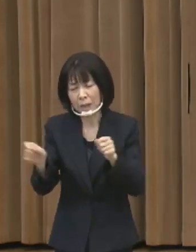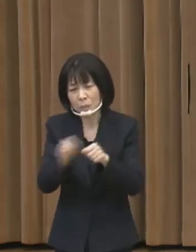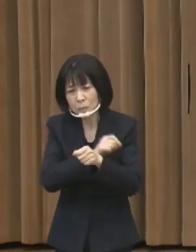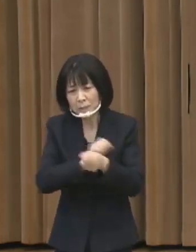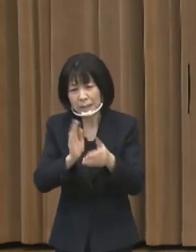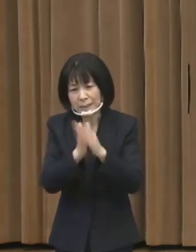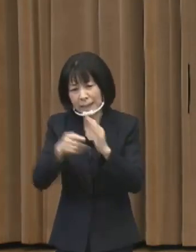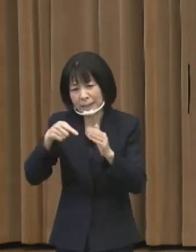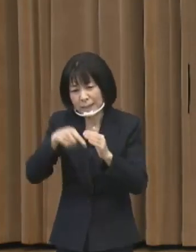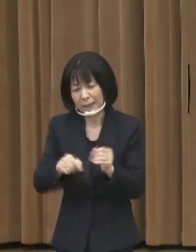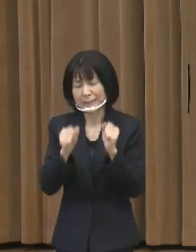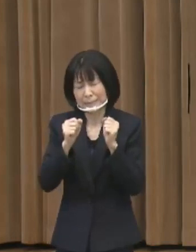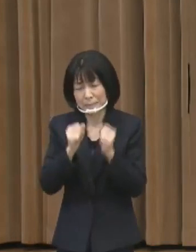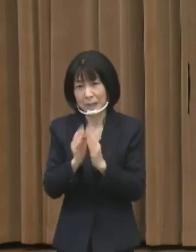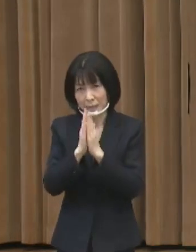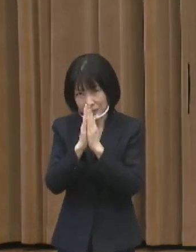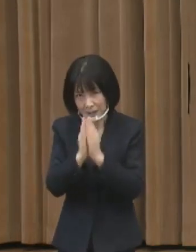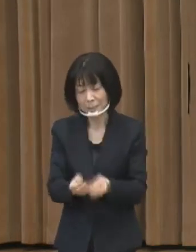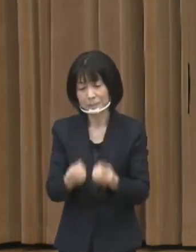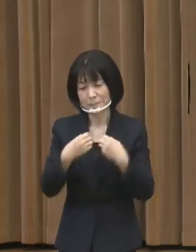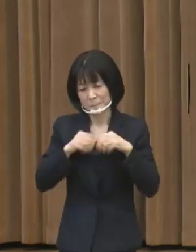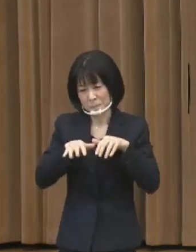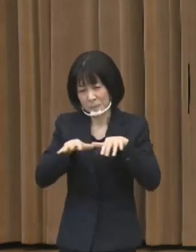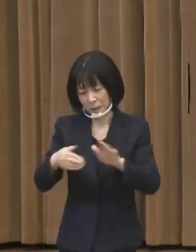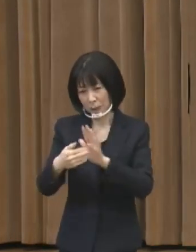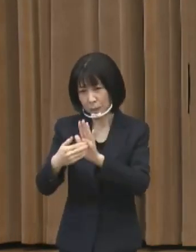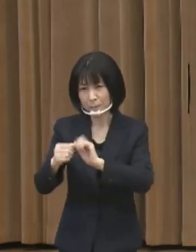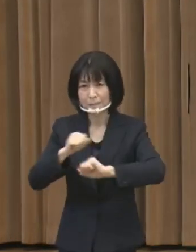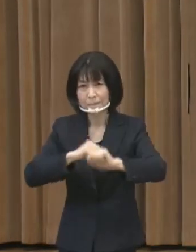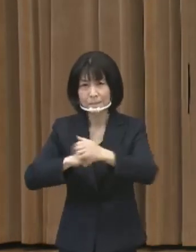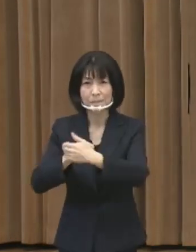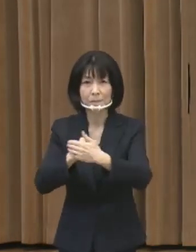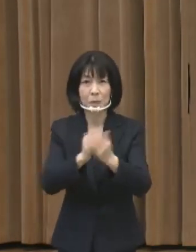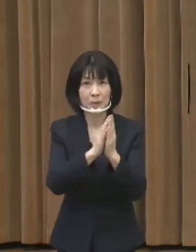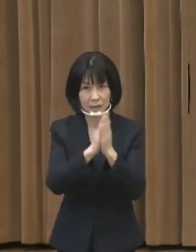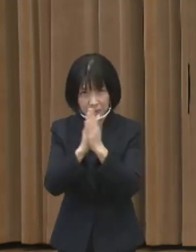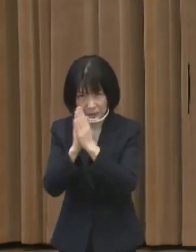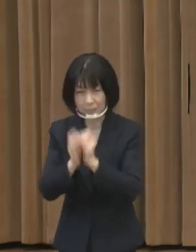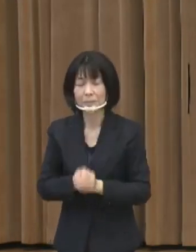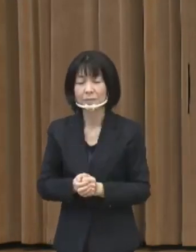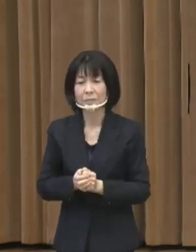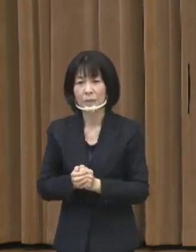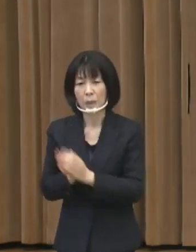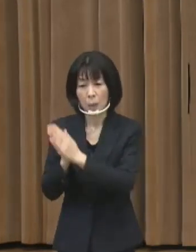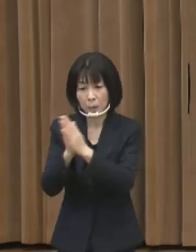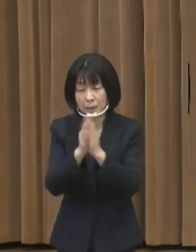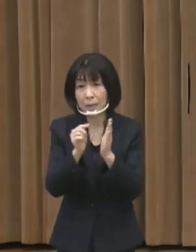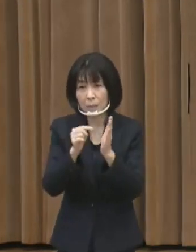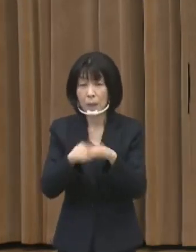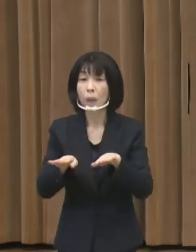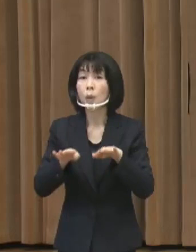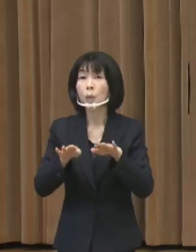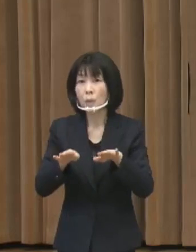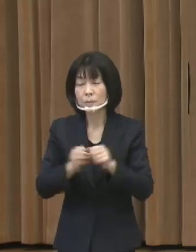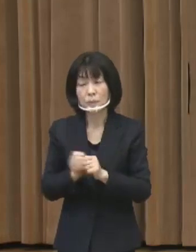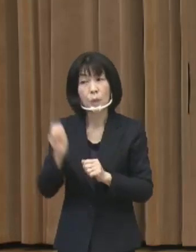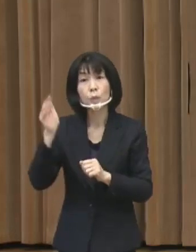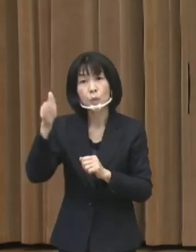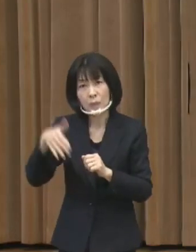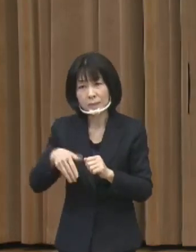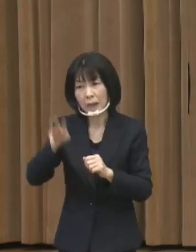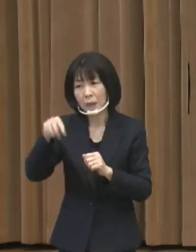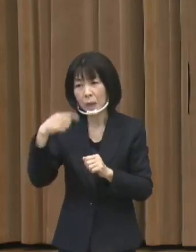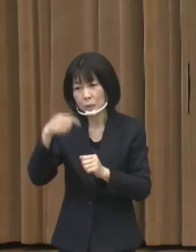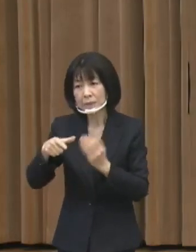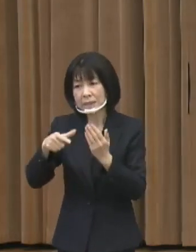っていただき、感染拡大を防ぐ取り組みにご協力をお願いします。これらのお願いについては、本日、有国川